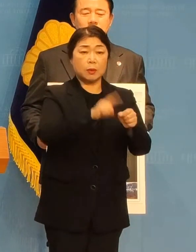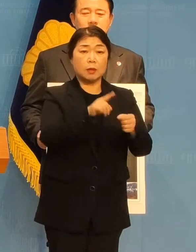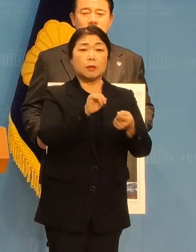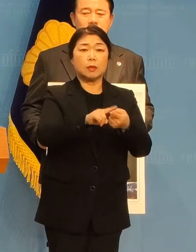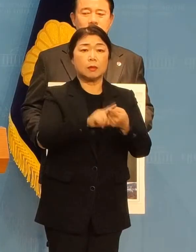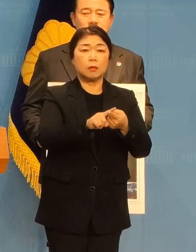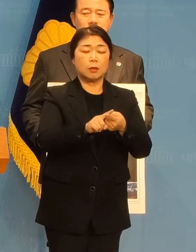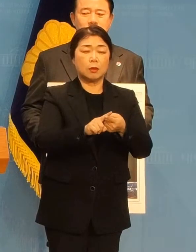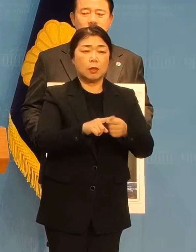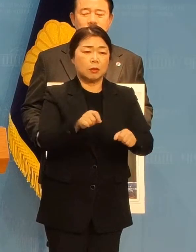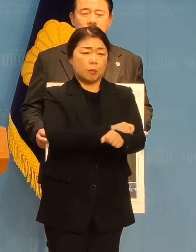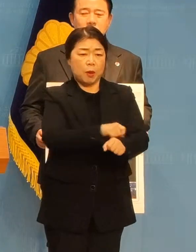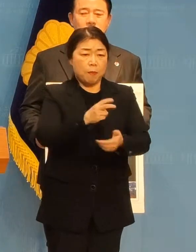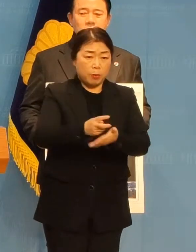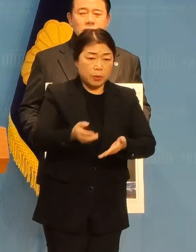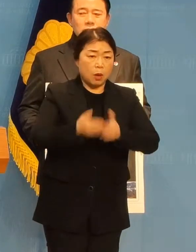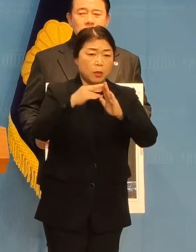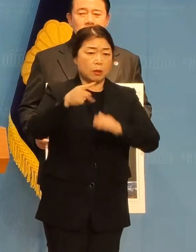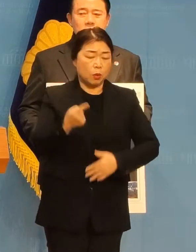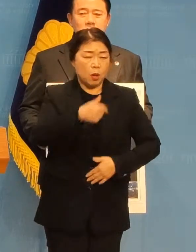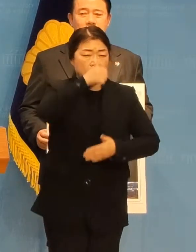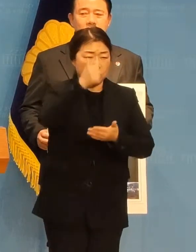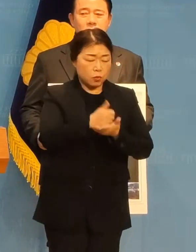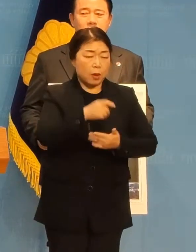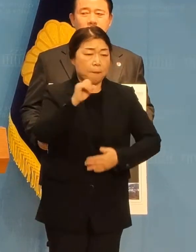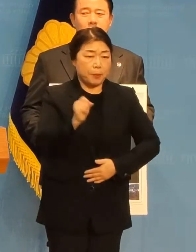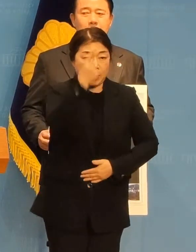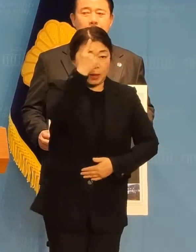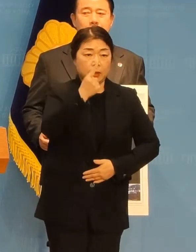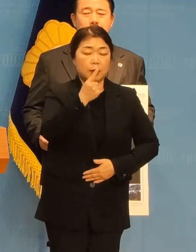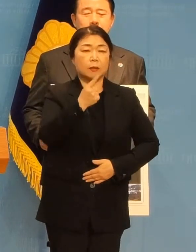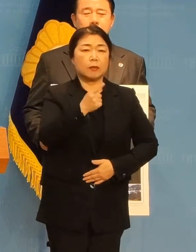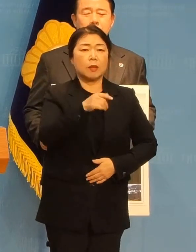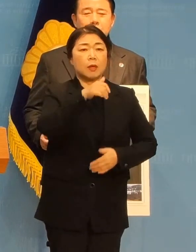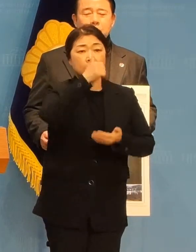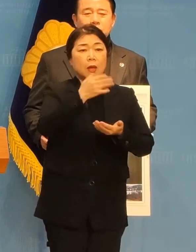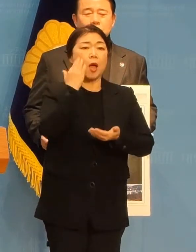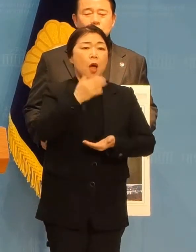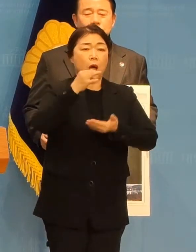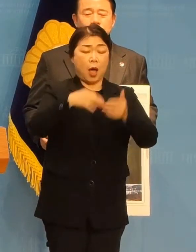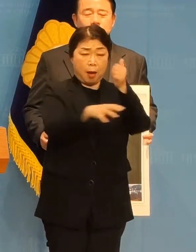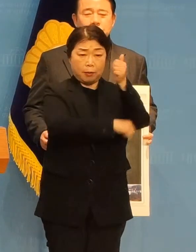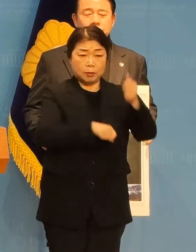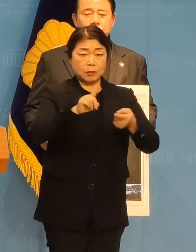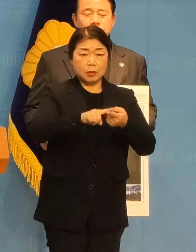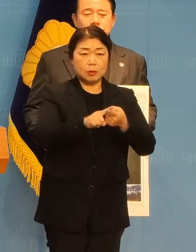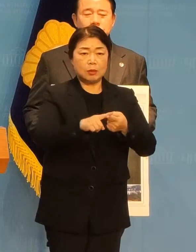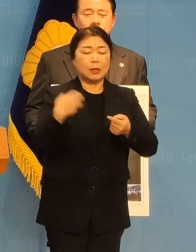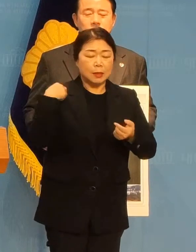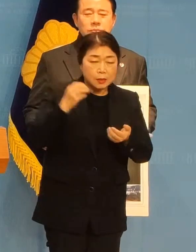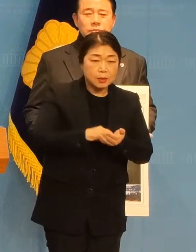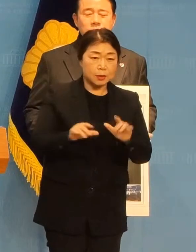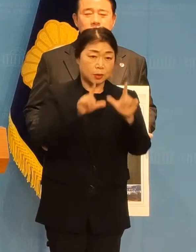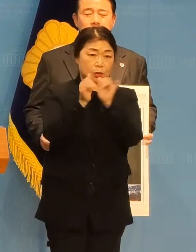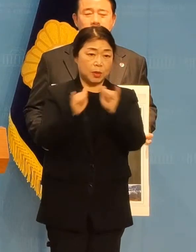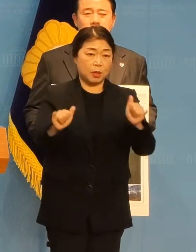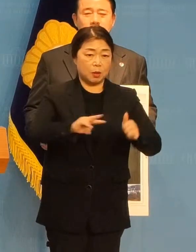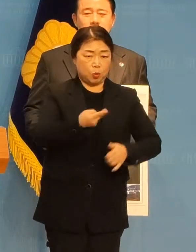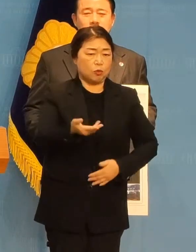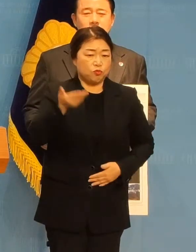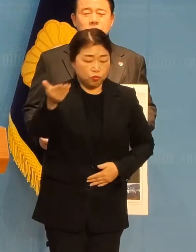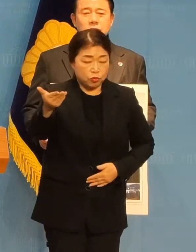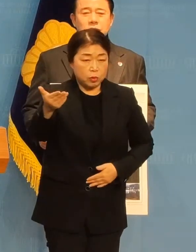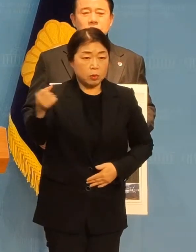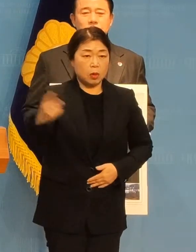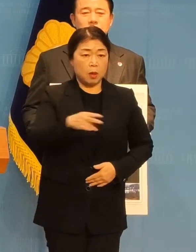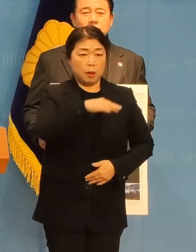범죄 수익은 10원짜리 하나까지도 환수해 피해자인 시민에게 전부 돌려드리고 이를 통해 사법 정의를